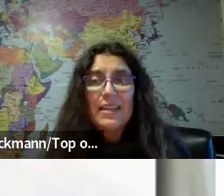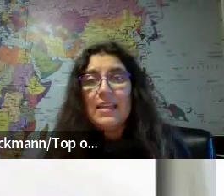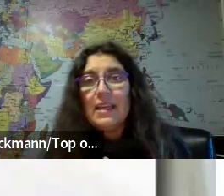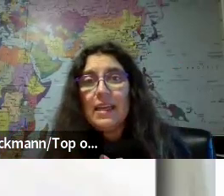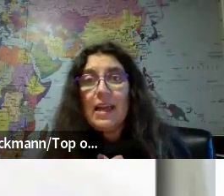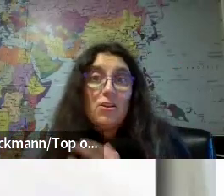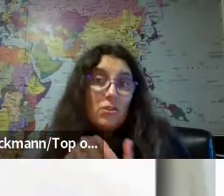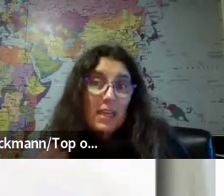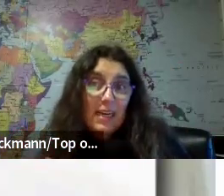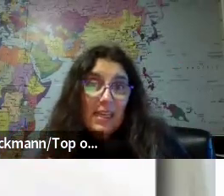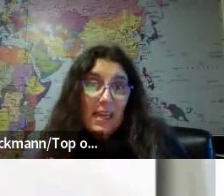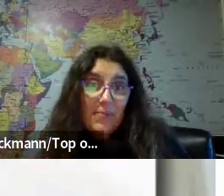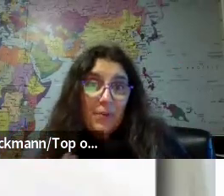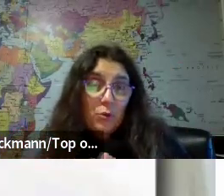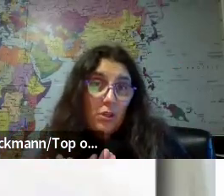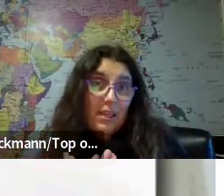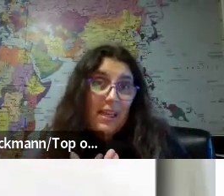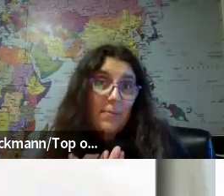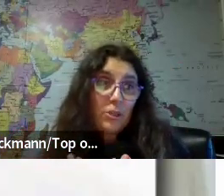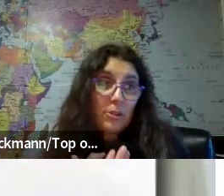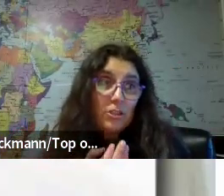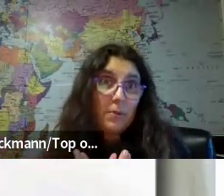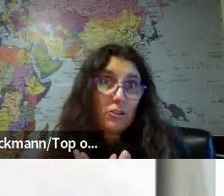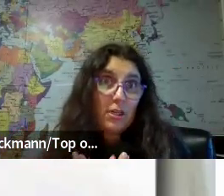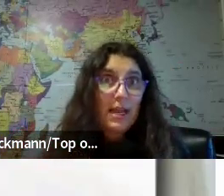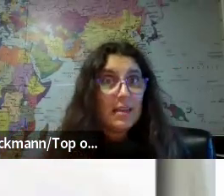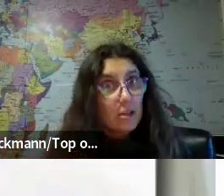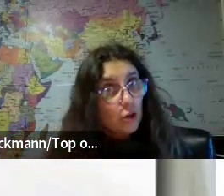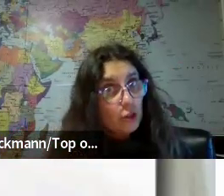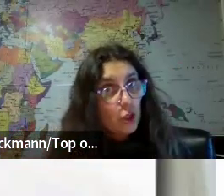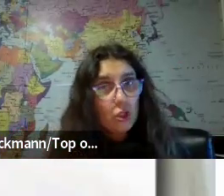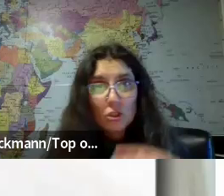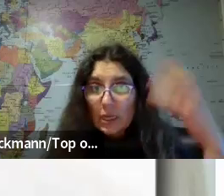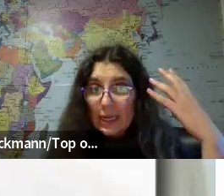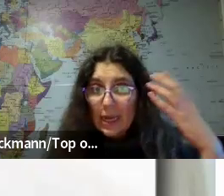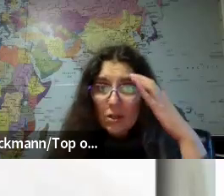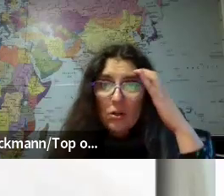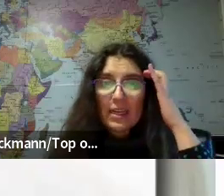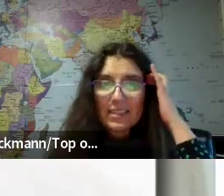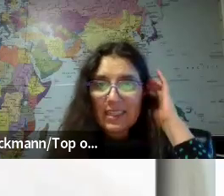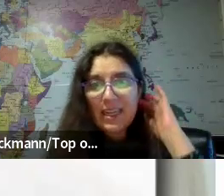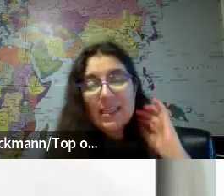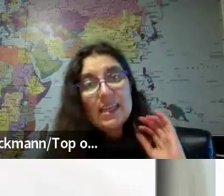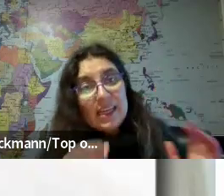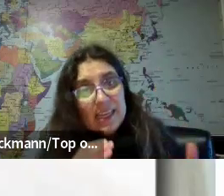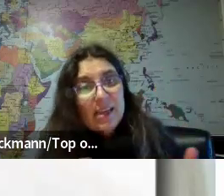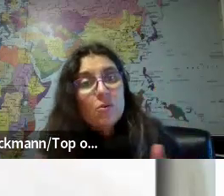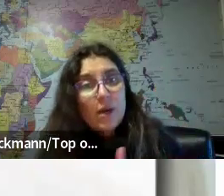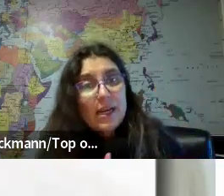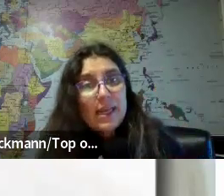haber. Hay otros que requieren uso de elementos de protección personal, los bototos, el casco, etc. ¿Y cuál